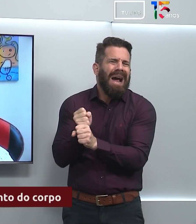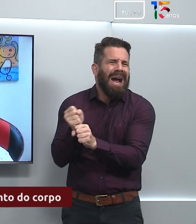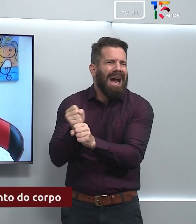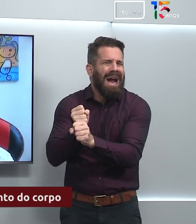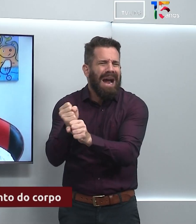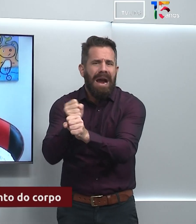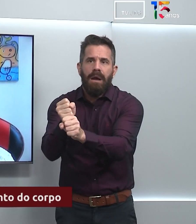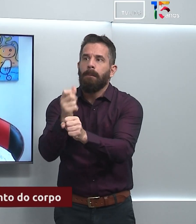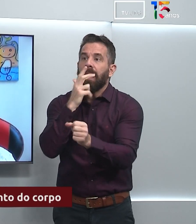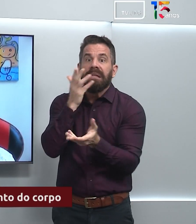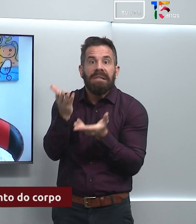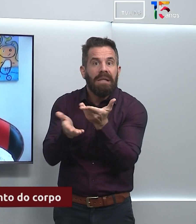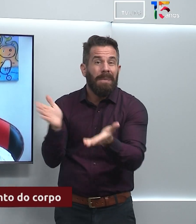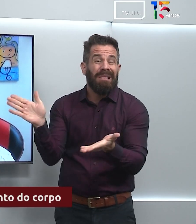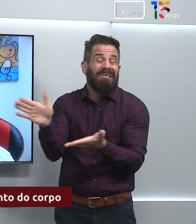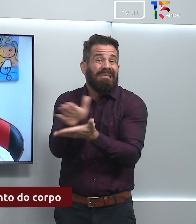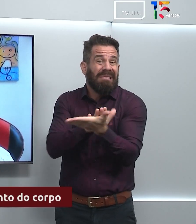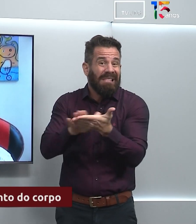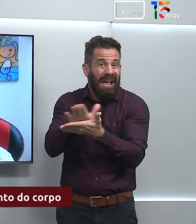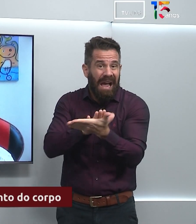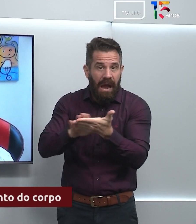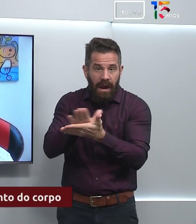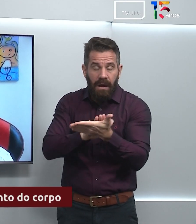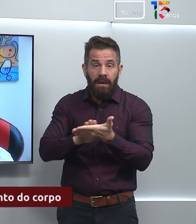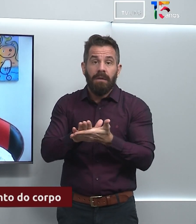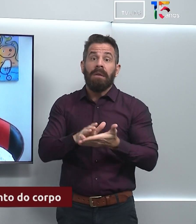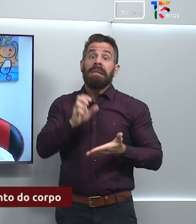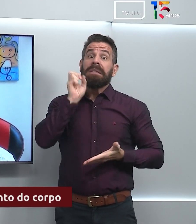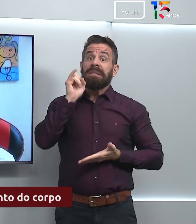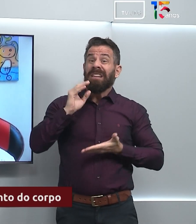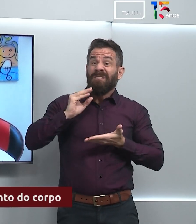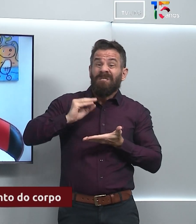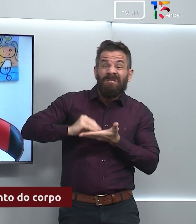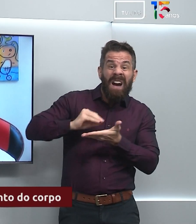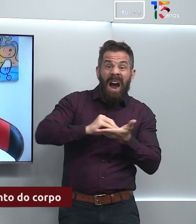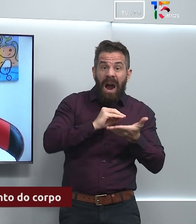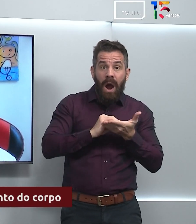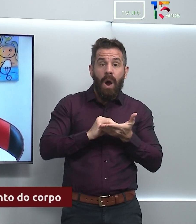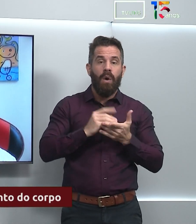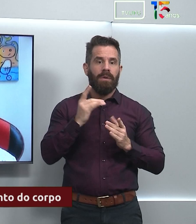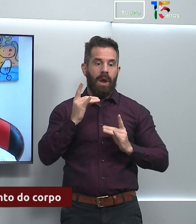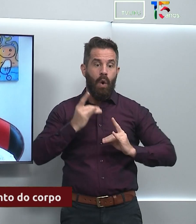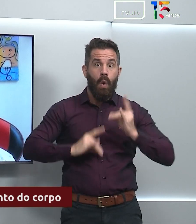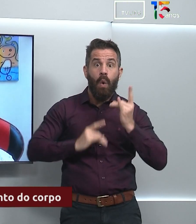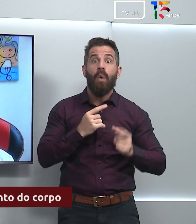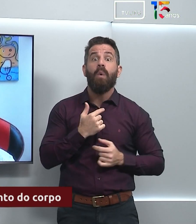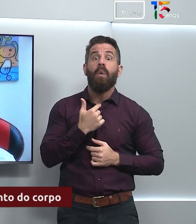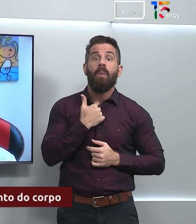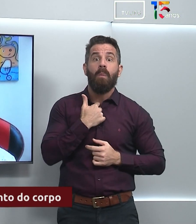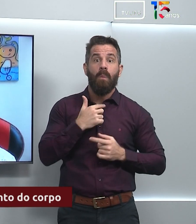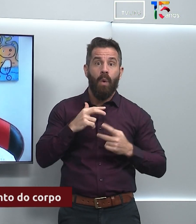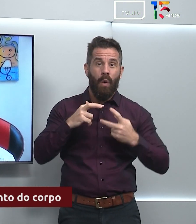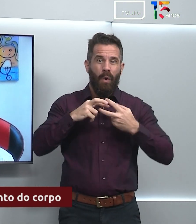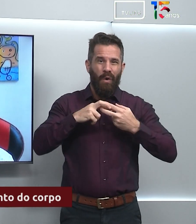Na verdade, o que a falta do hormônio tireoidiano faz é levar a pessoa a um sobrepeso. Então, tem um bom aumento de